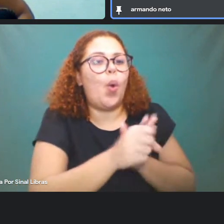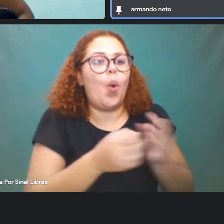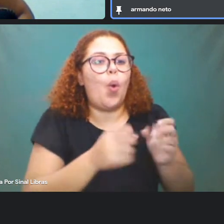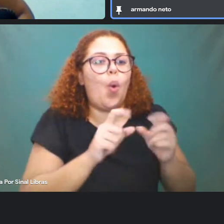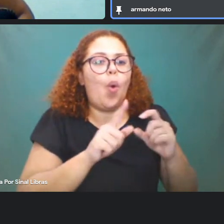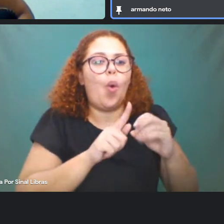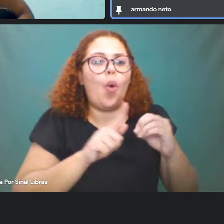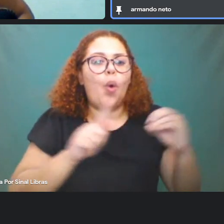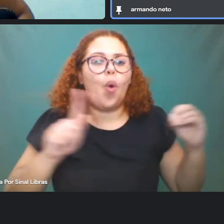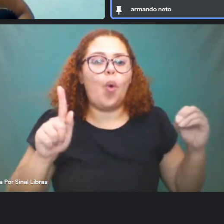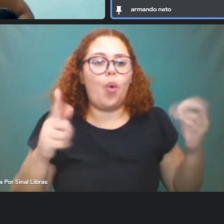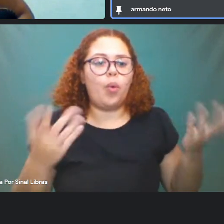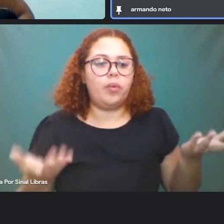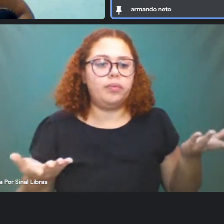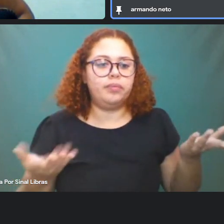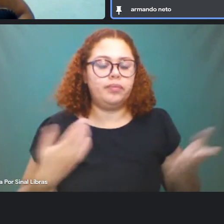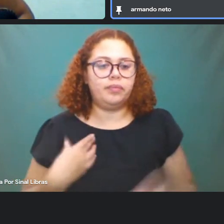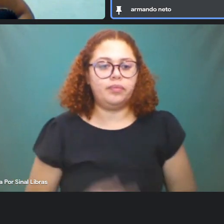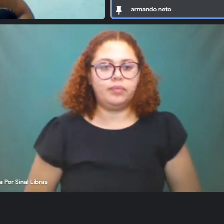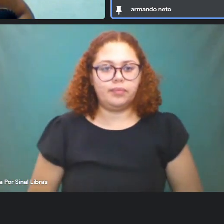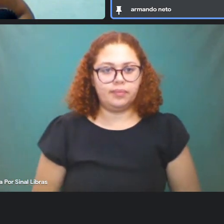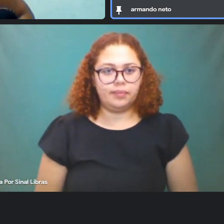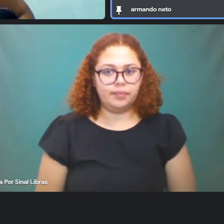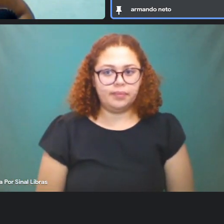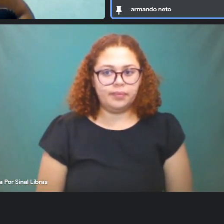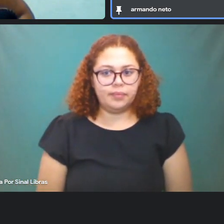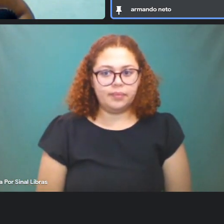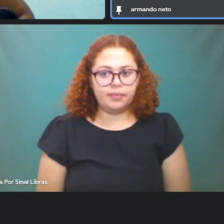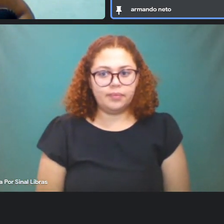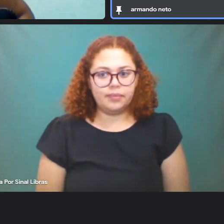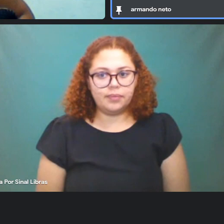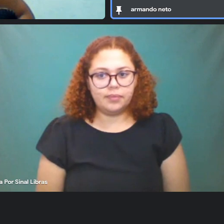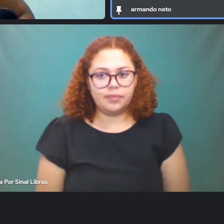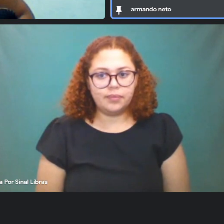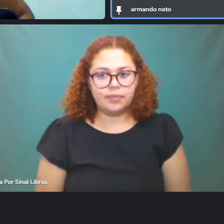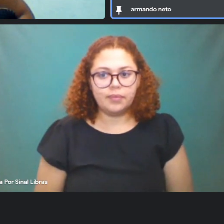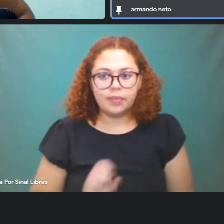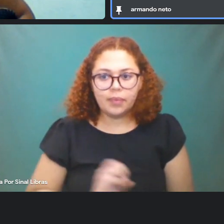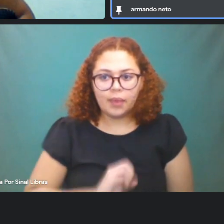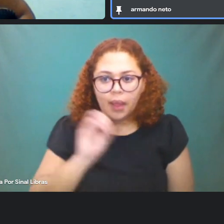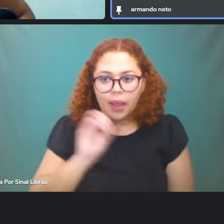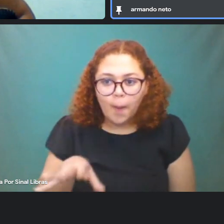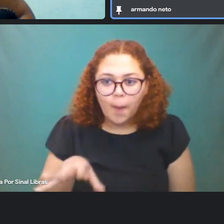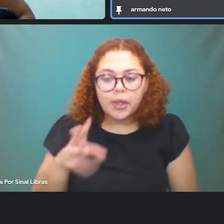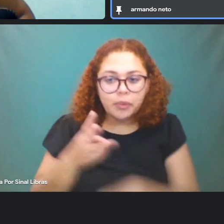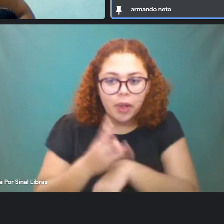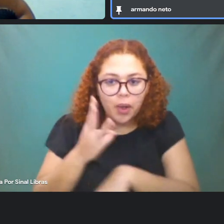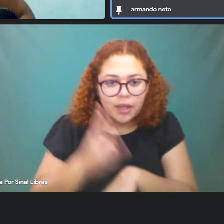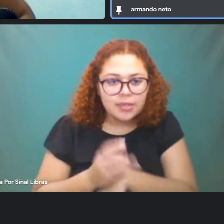para você pelo Zap. Tem um Zap, que não sei se é seu ou da assessoria, eu passo o telefone.